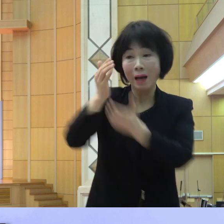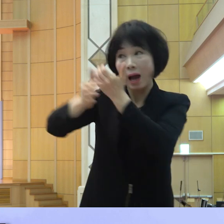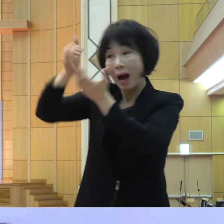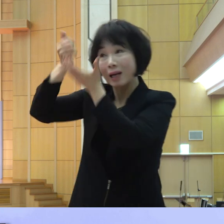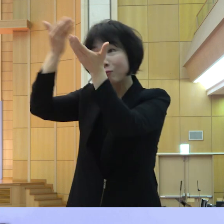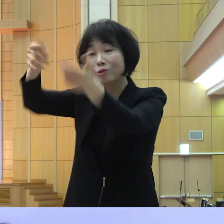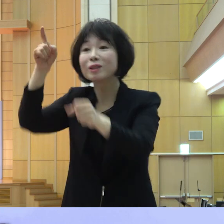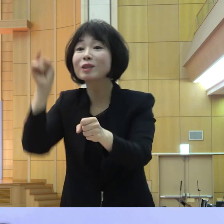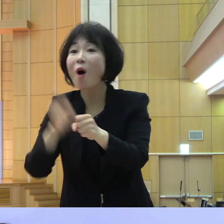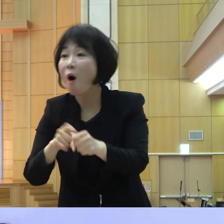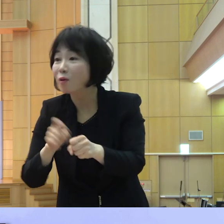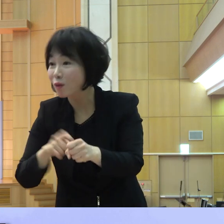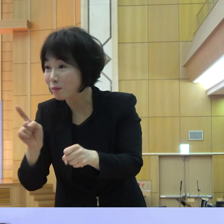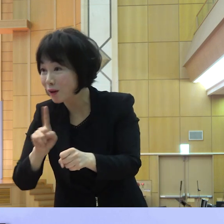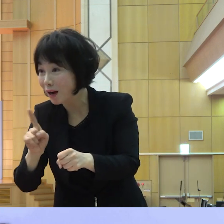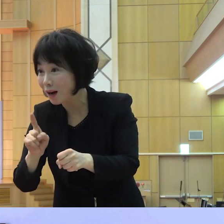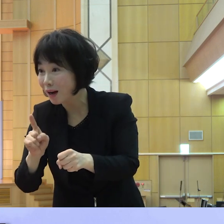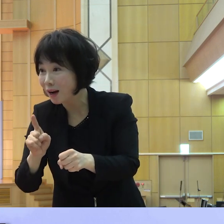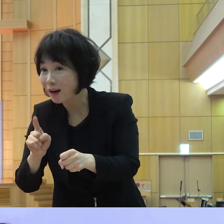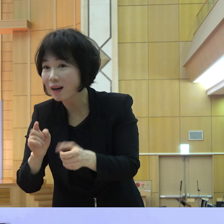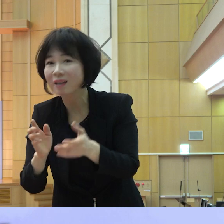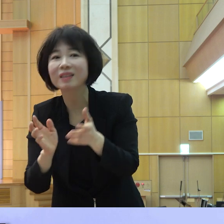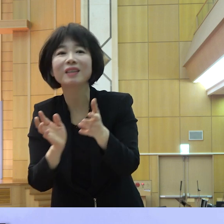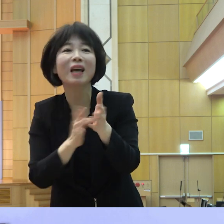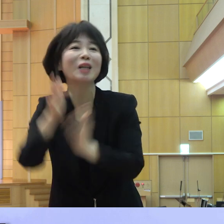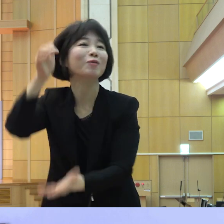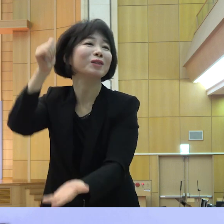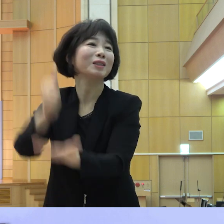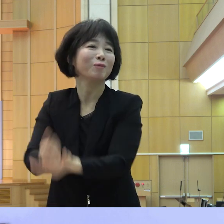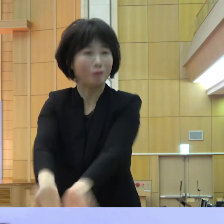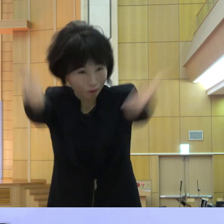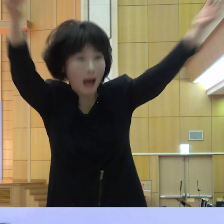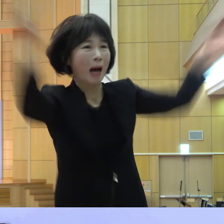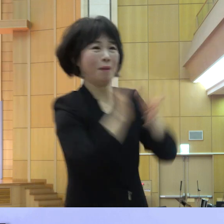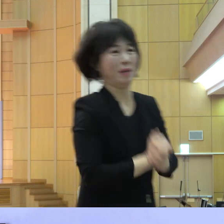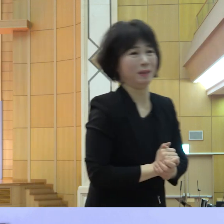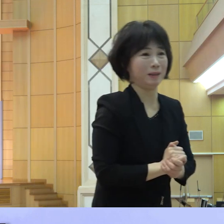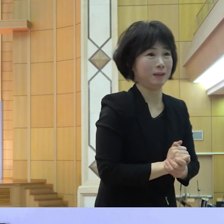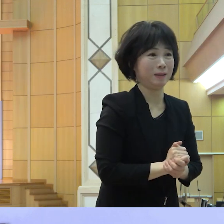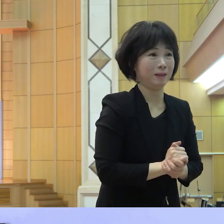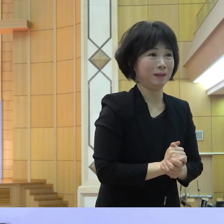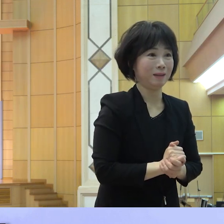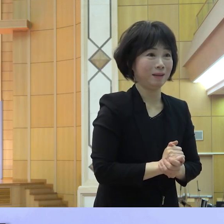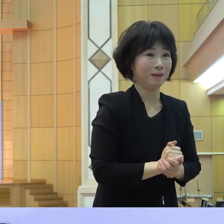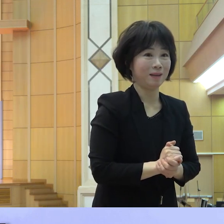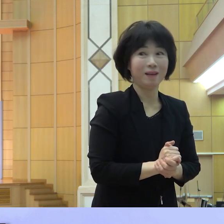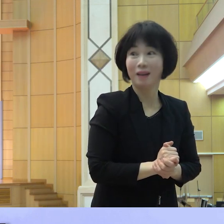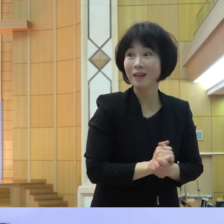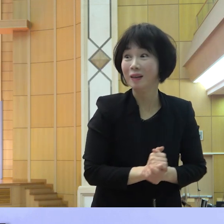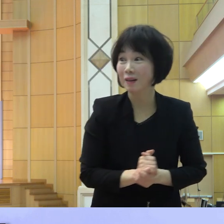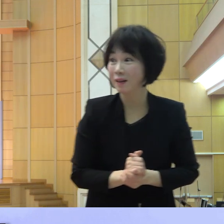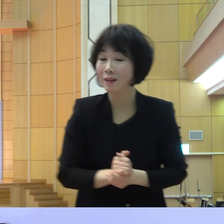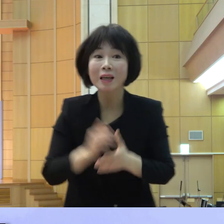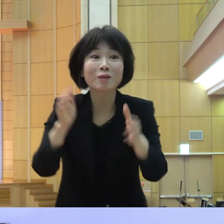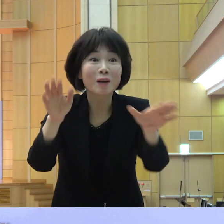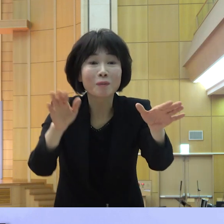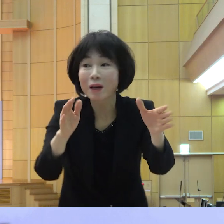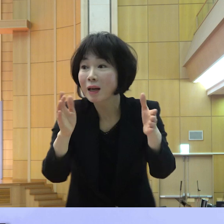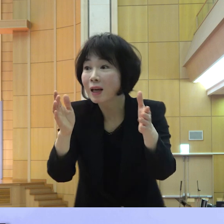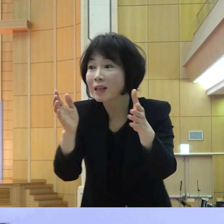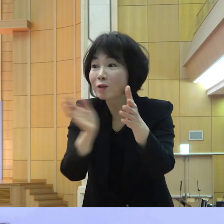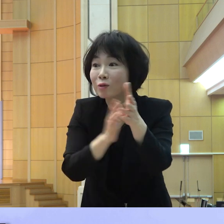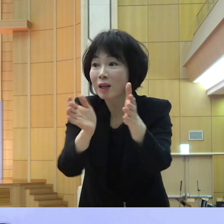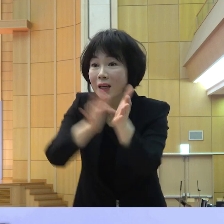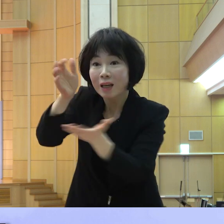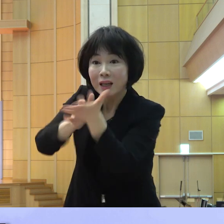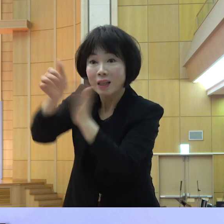준다는 거예요. 생명. 그러니까 예수님이 누구야? 길이요, 진리요, 생명. 그럼 예수님이 우리에게 생명의 떡이